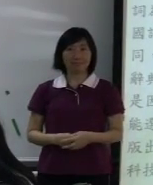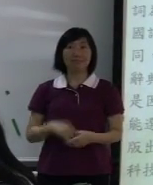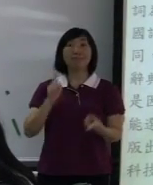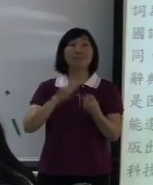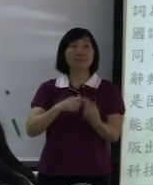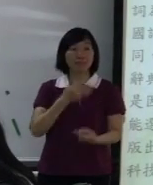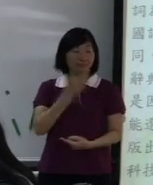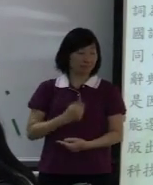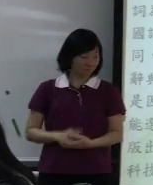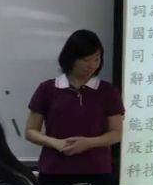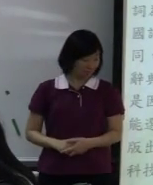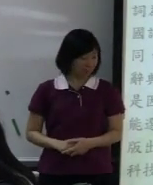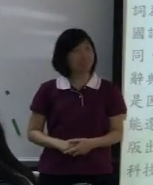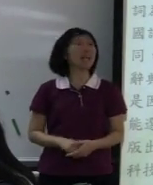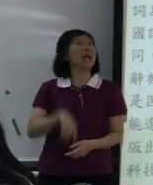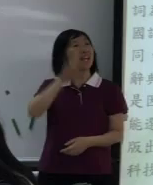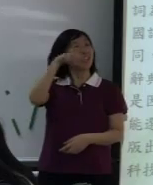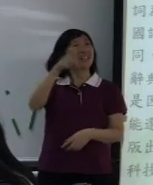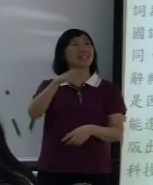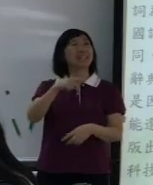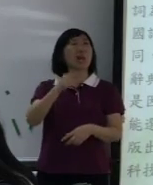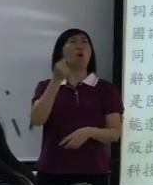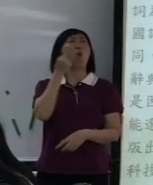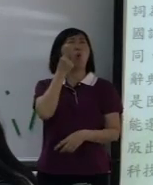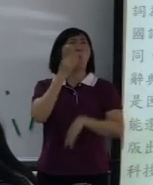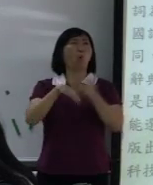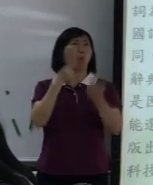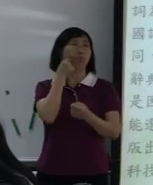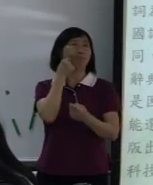看的，啊，有一些是很难的，